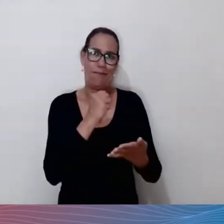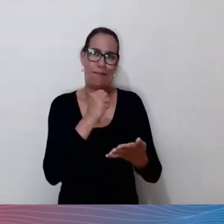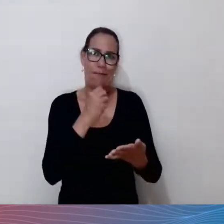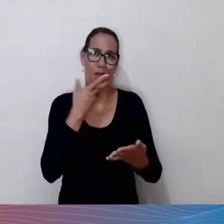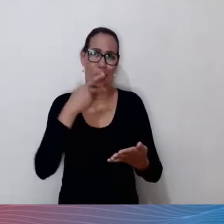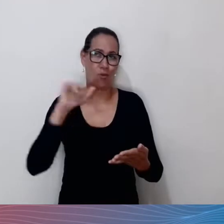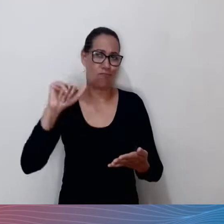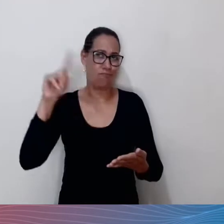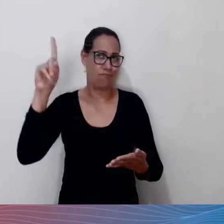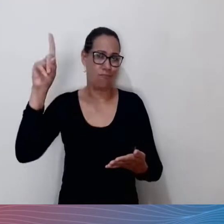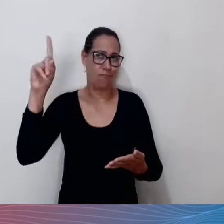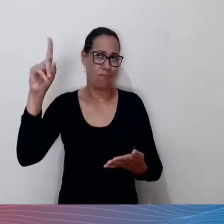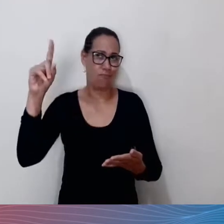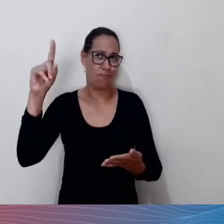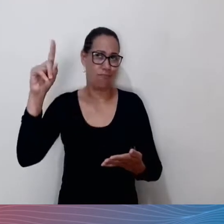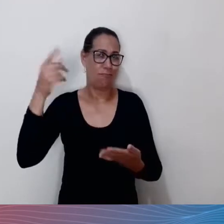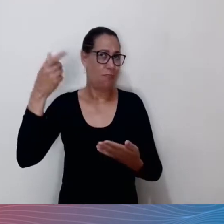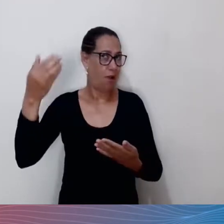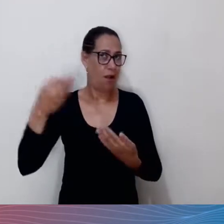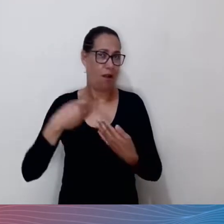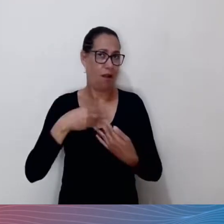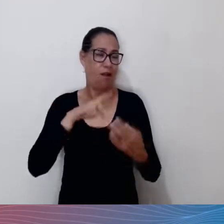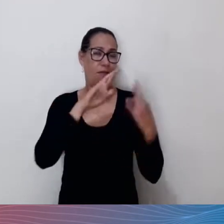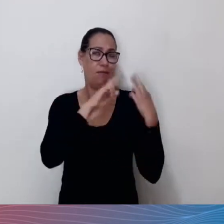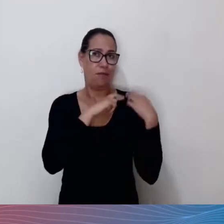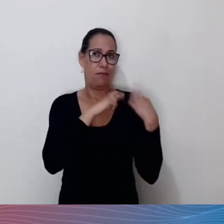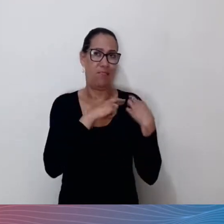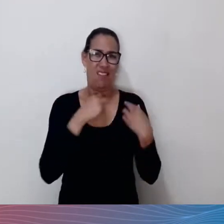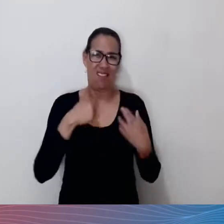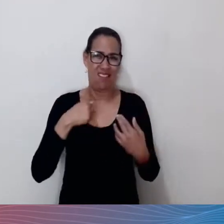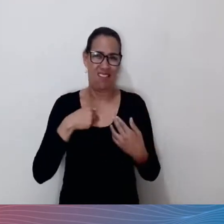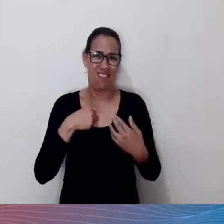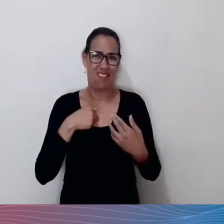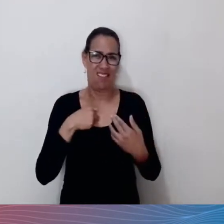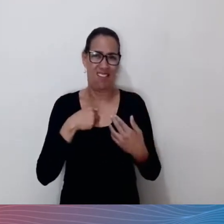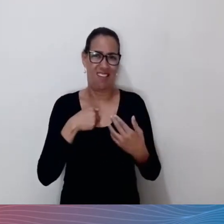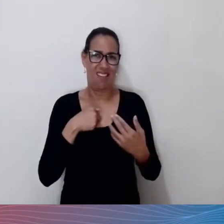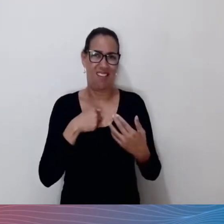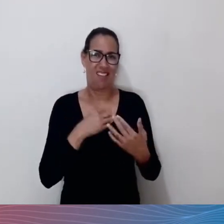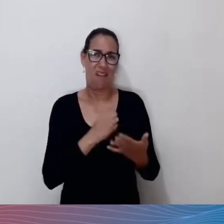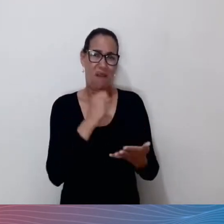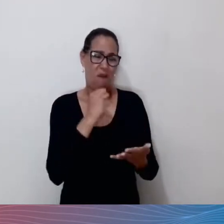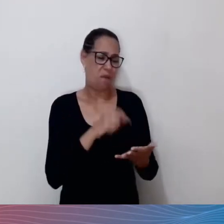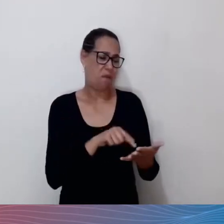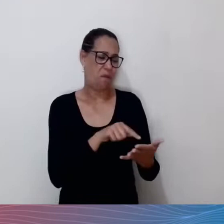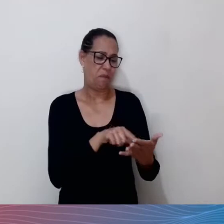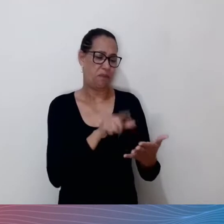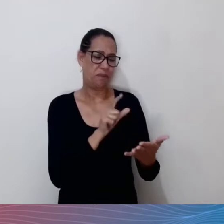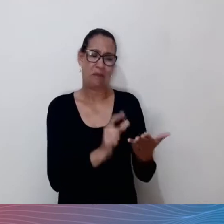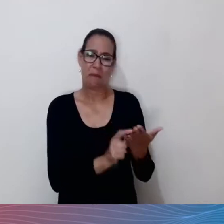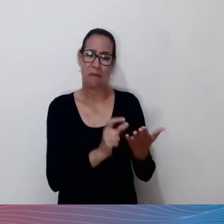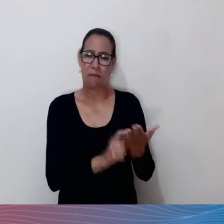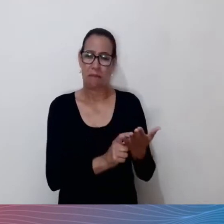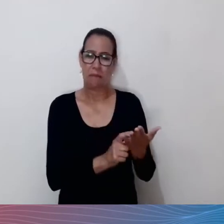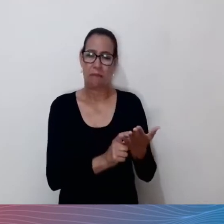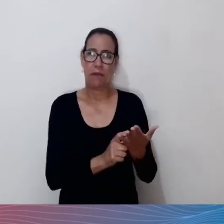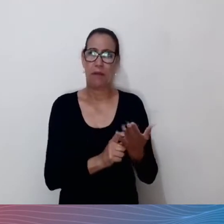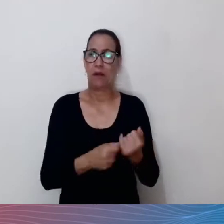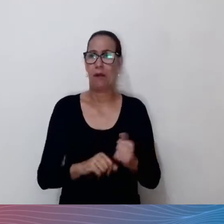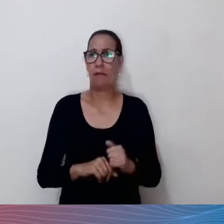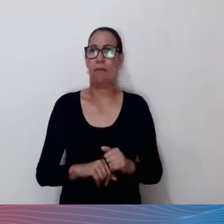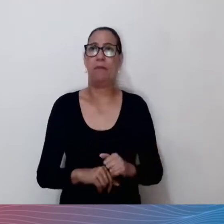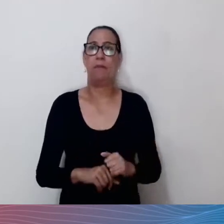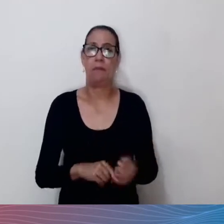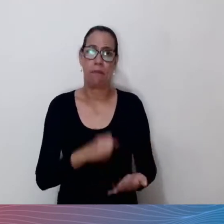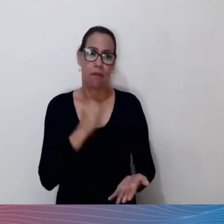tenho documento, eu não tenho carteirinha, não tenho credencial de que o Pai me enviou, mas as obras que o Pai me confiou